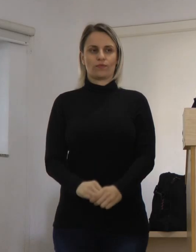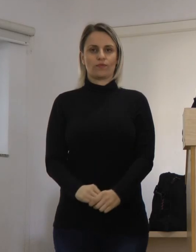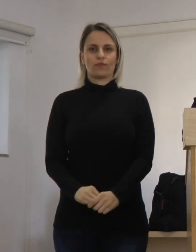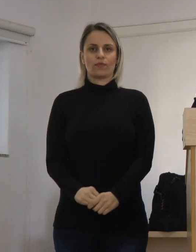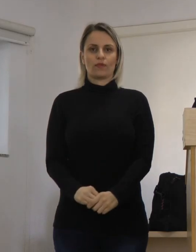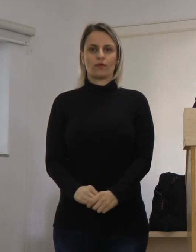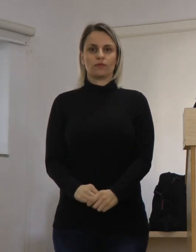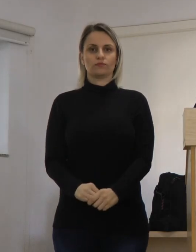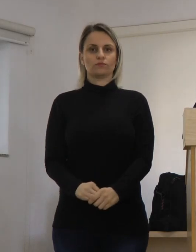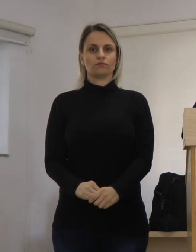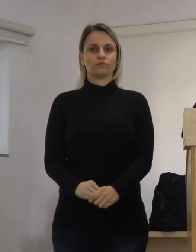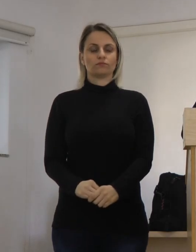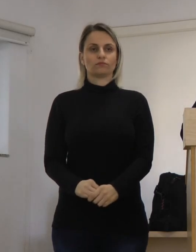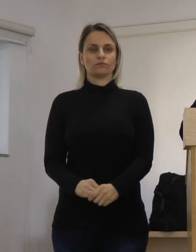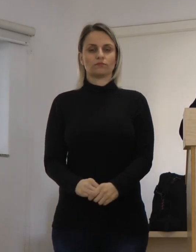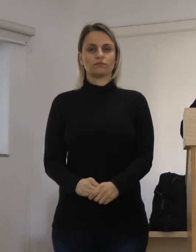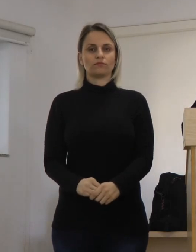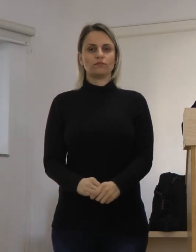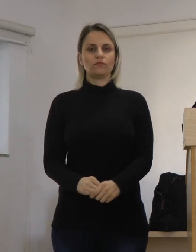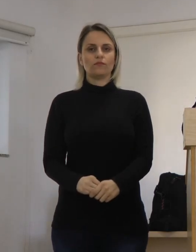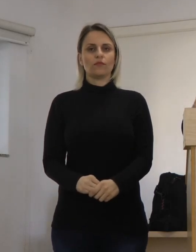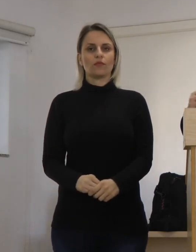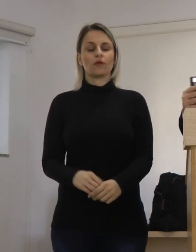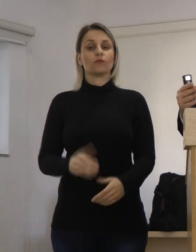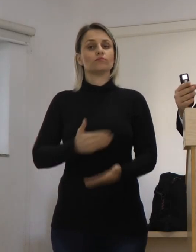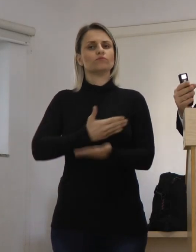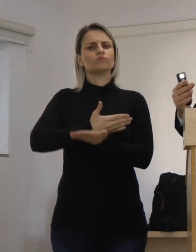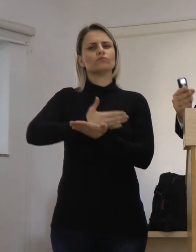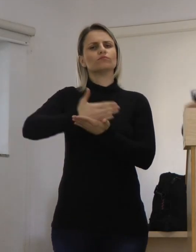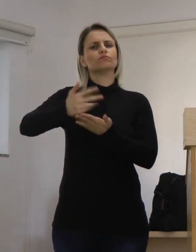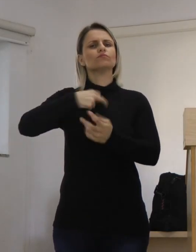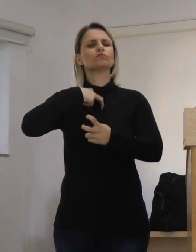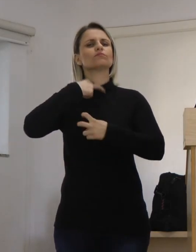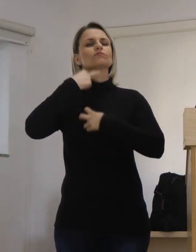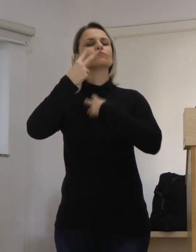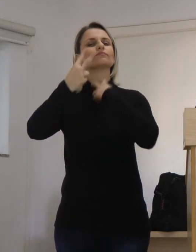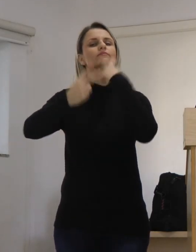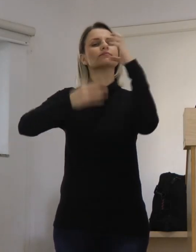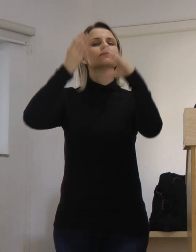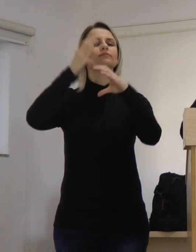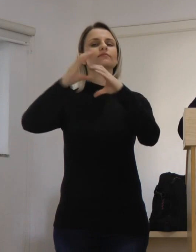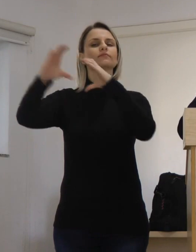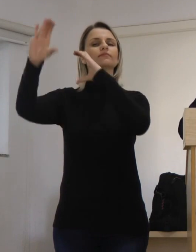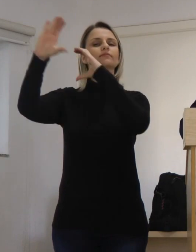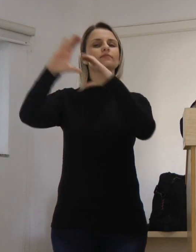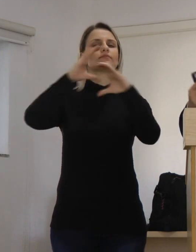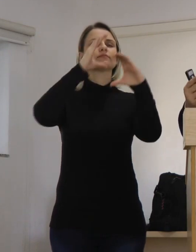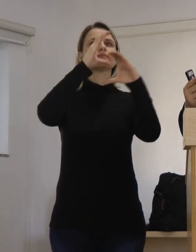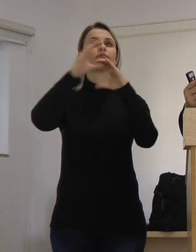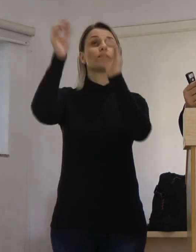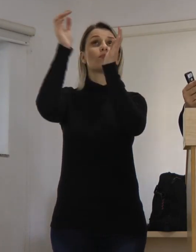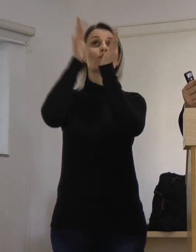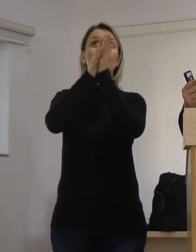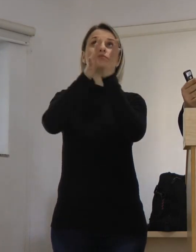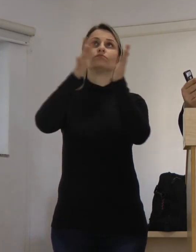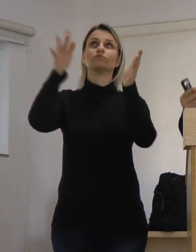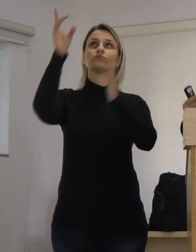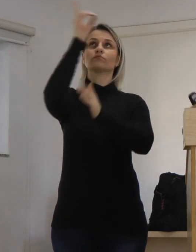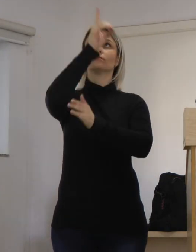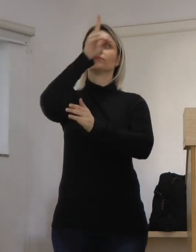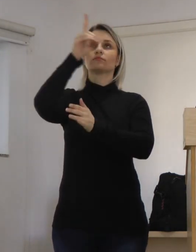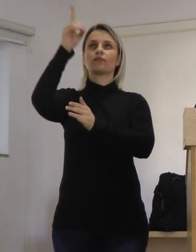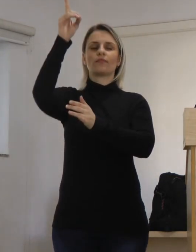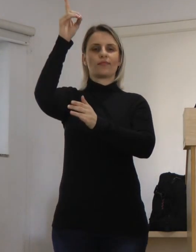No mesmo instante, vozes cristalinas entoam cânticos na altura, glorificando o Criador e